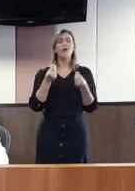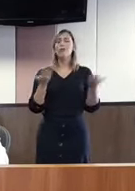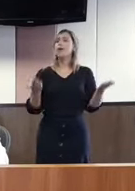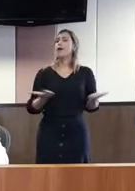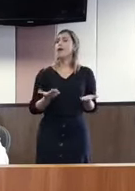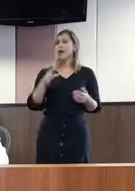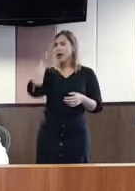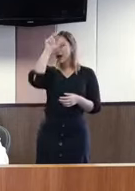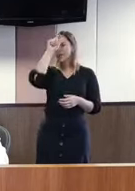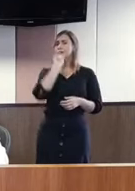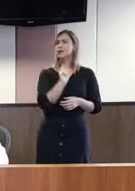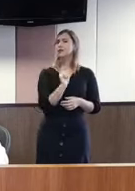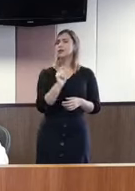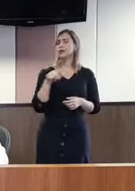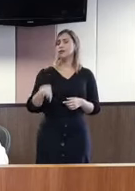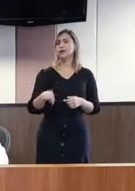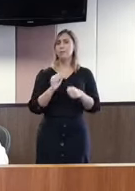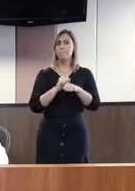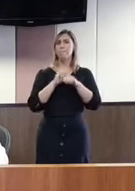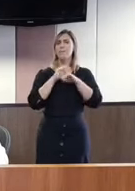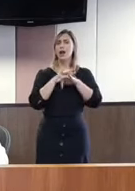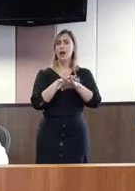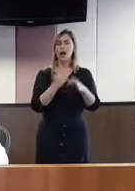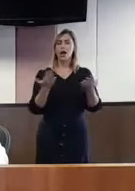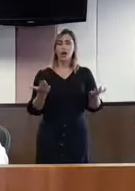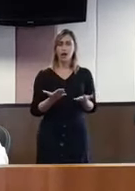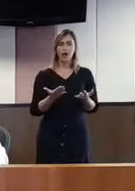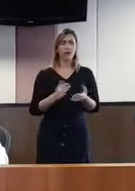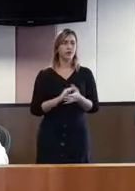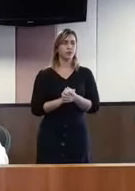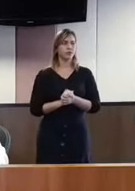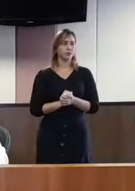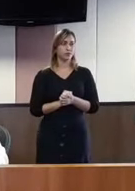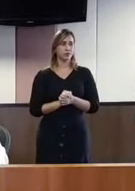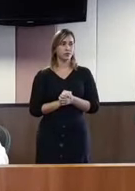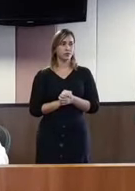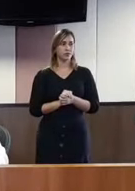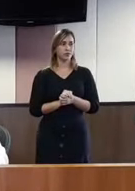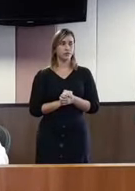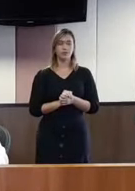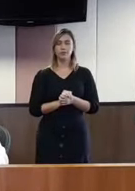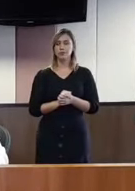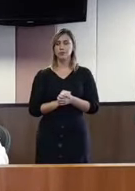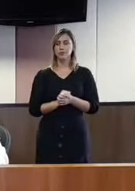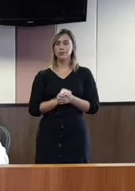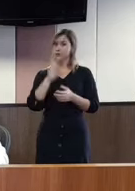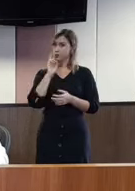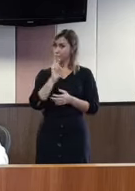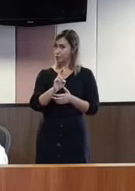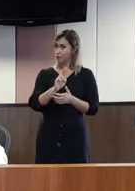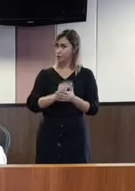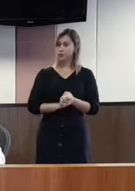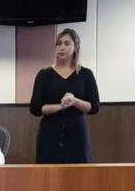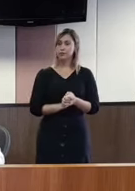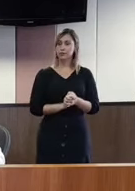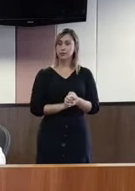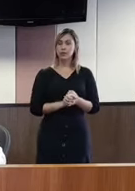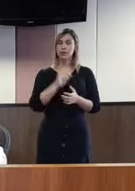governo estadual tem com essa pandemia até o momento? É a Lavoisier do Agora Agronotícias.